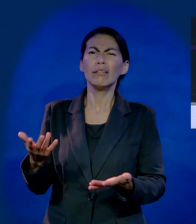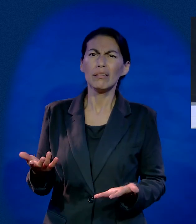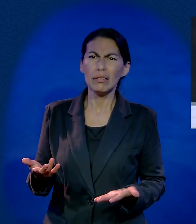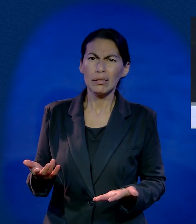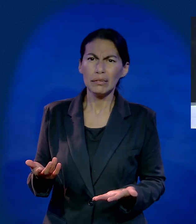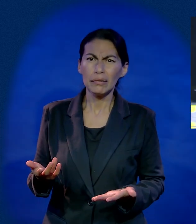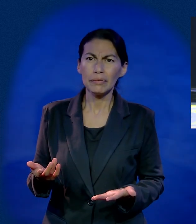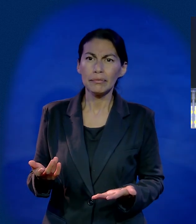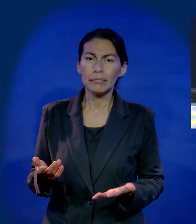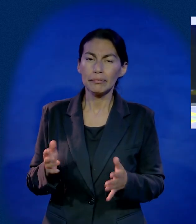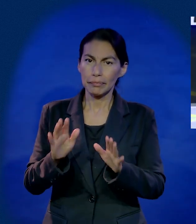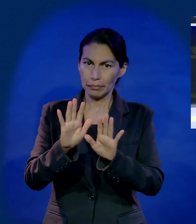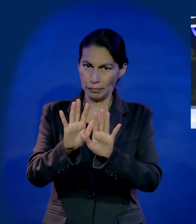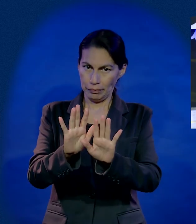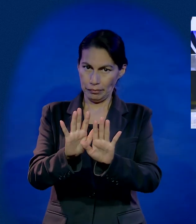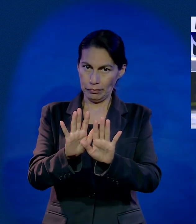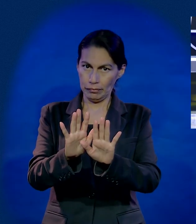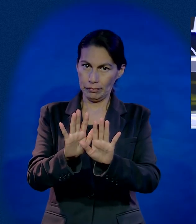qué?